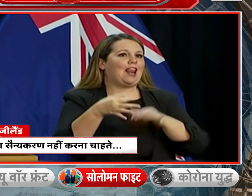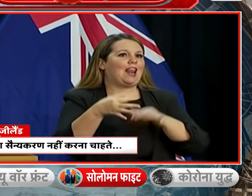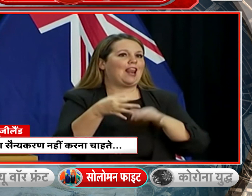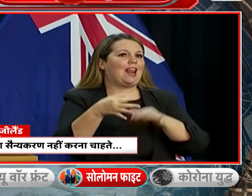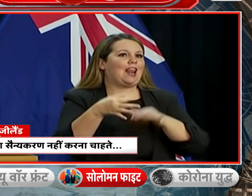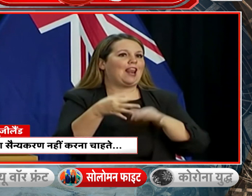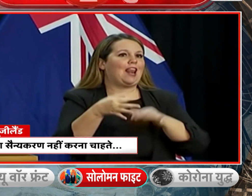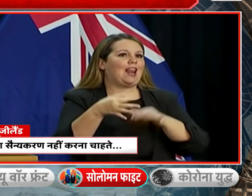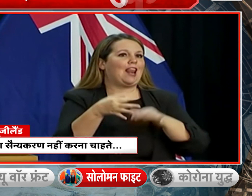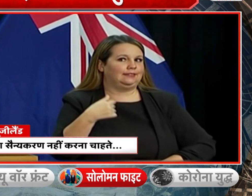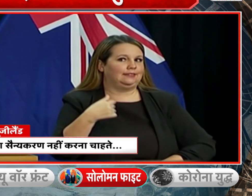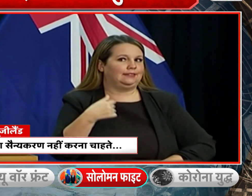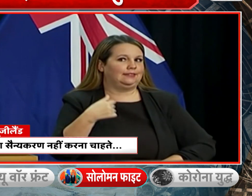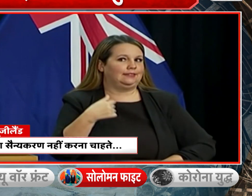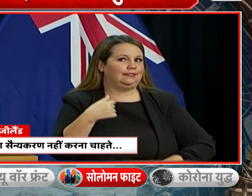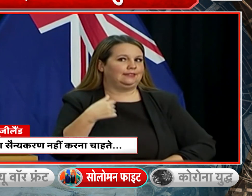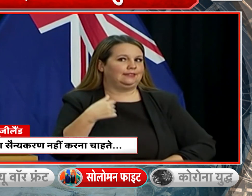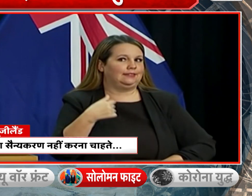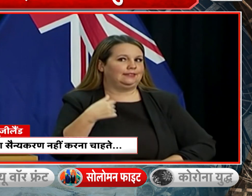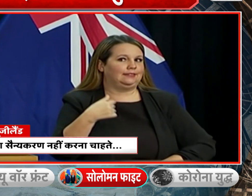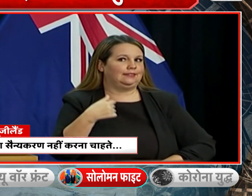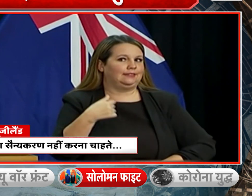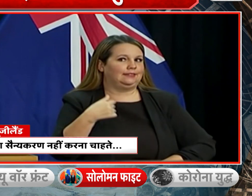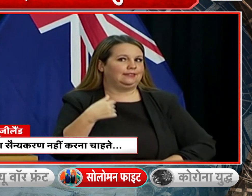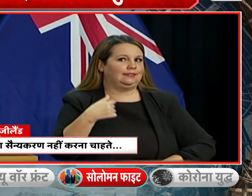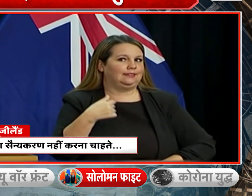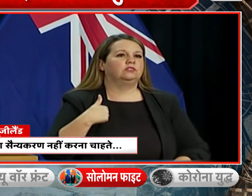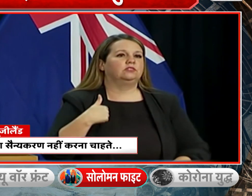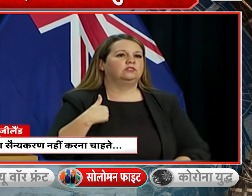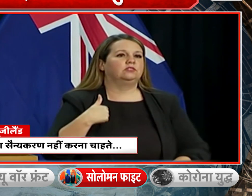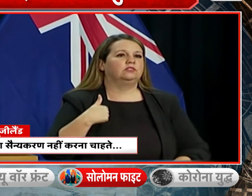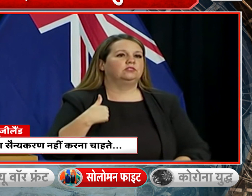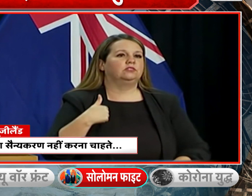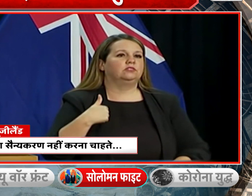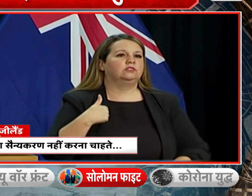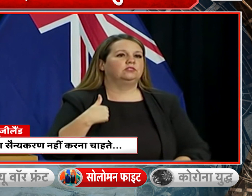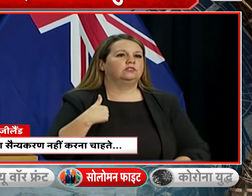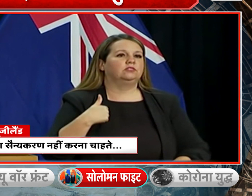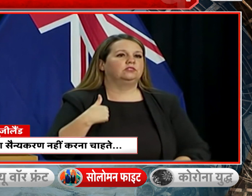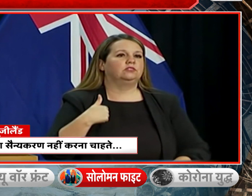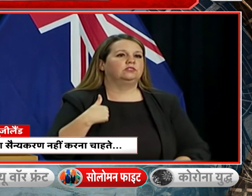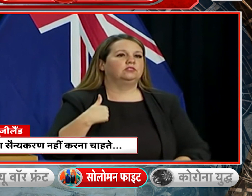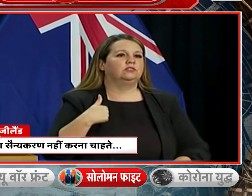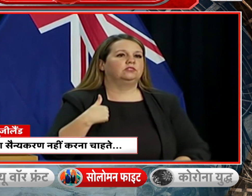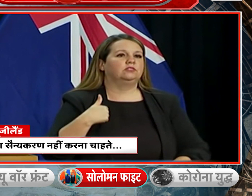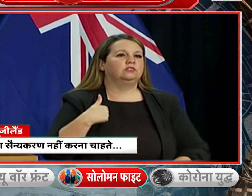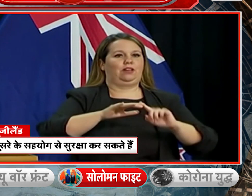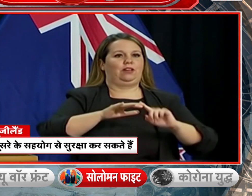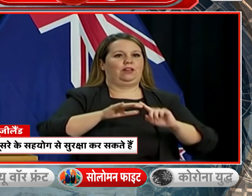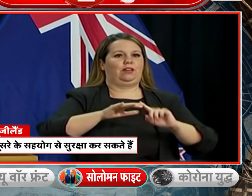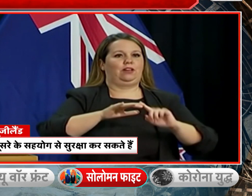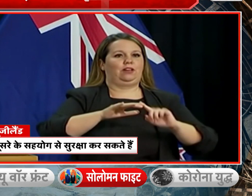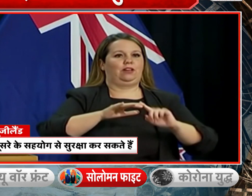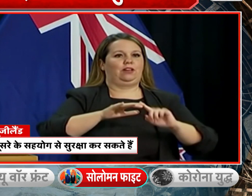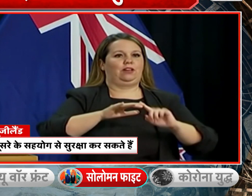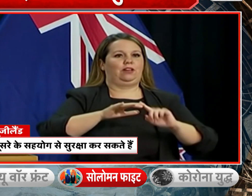New Zealand has long expressed an opinion that we do not want to see the militarization of the Pacific. That we believe we can support one